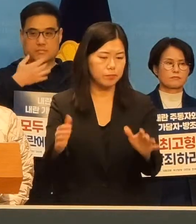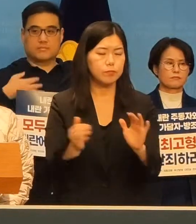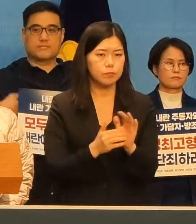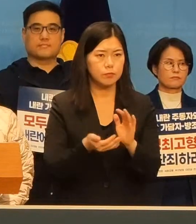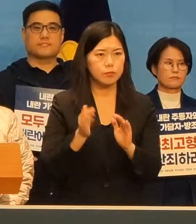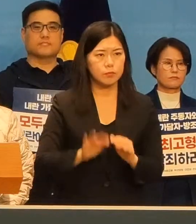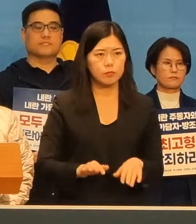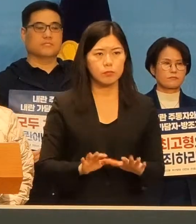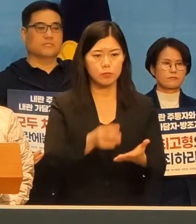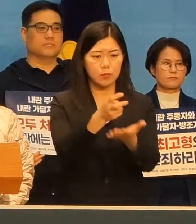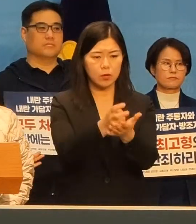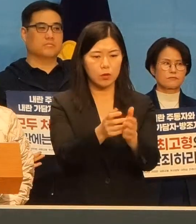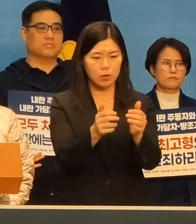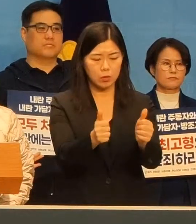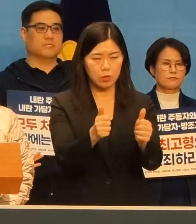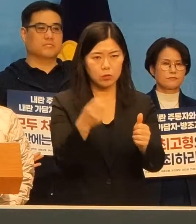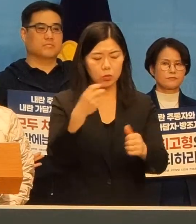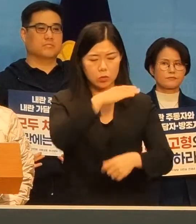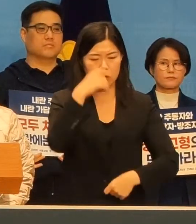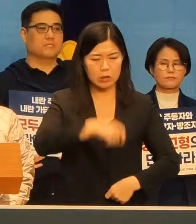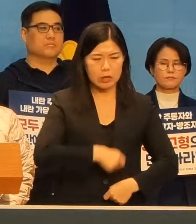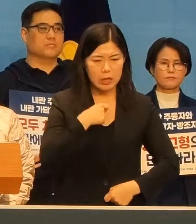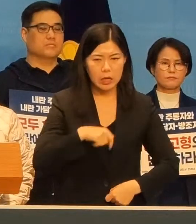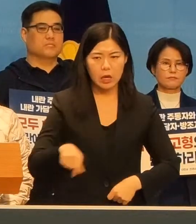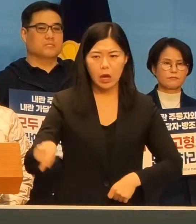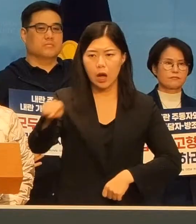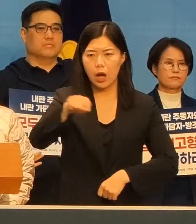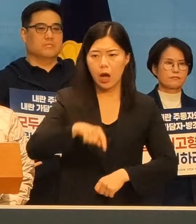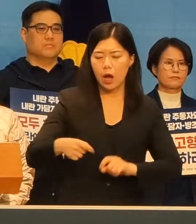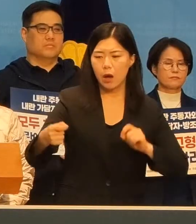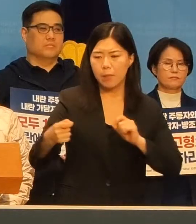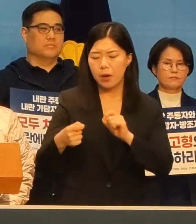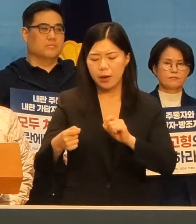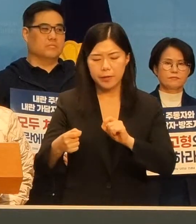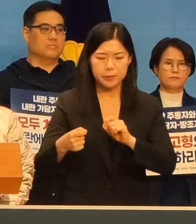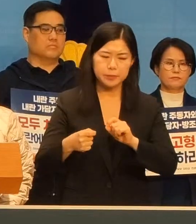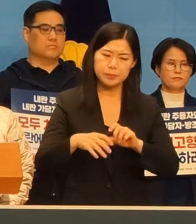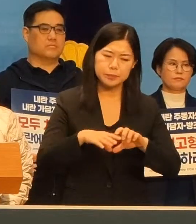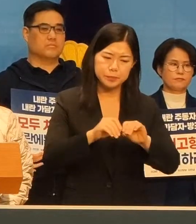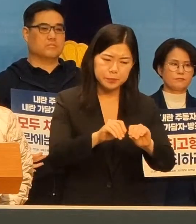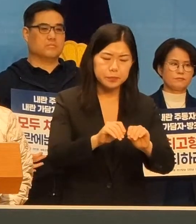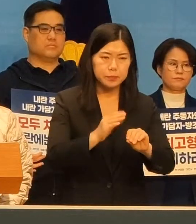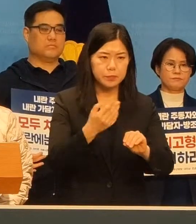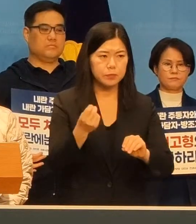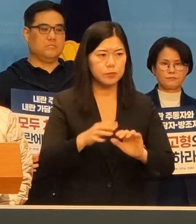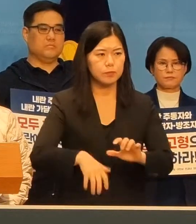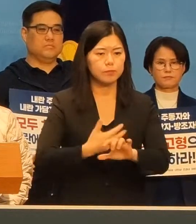대한민국의 법과 정의는 내란 세력 앞에 멈춰 섰고 내란은 아직도